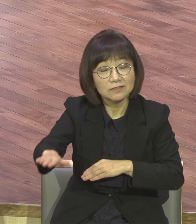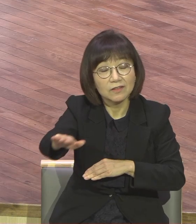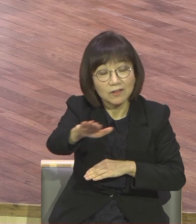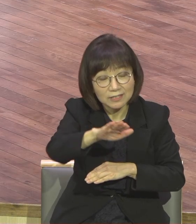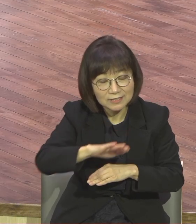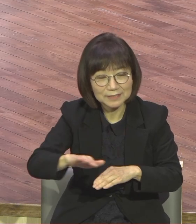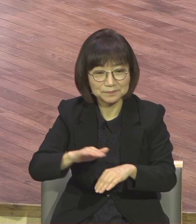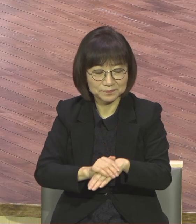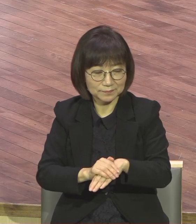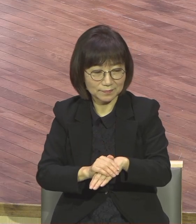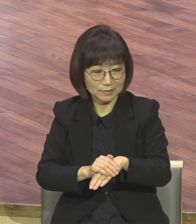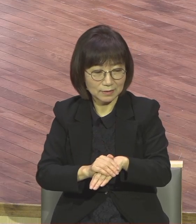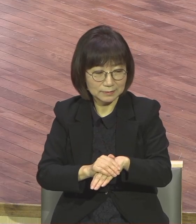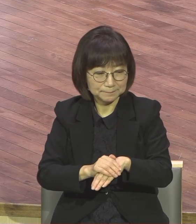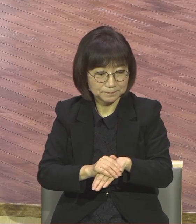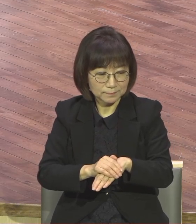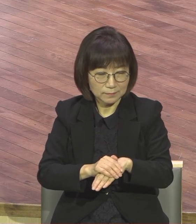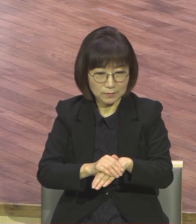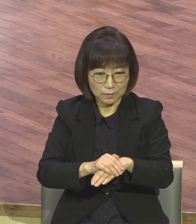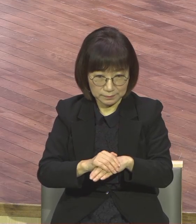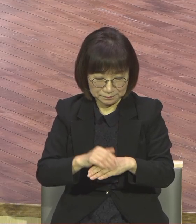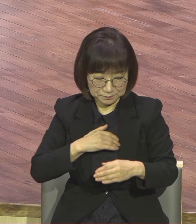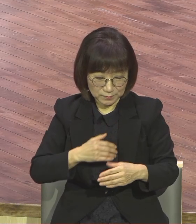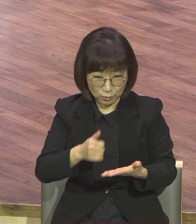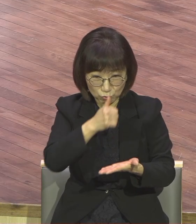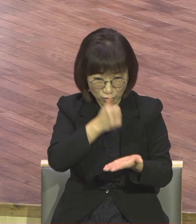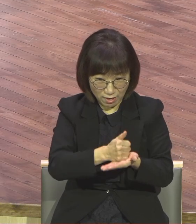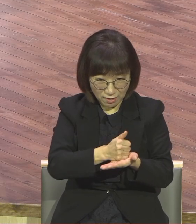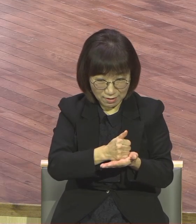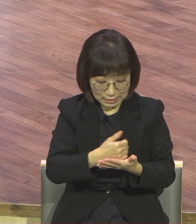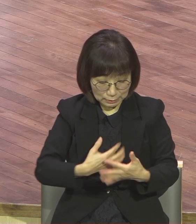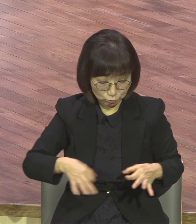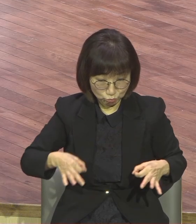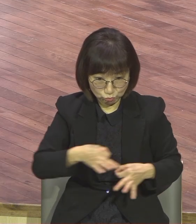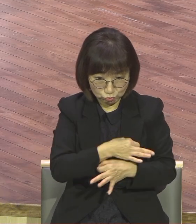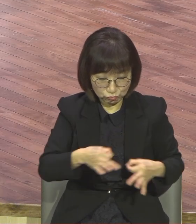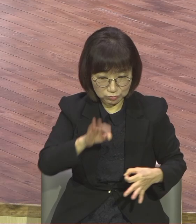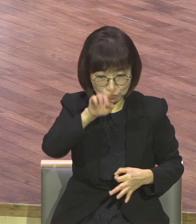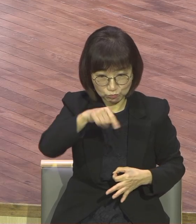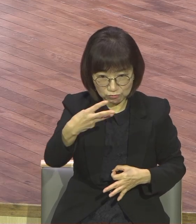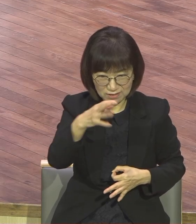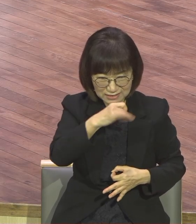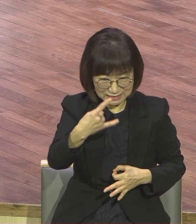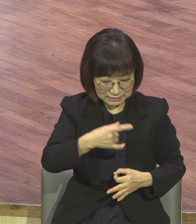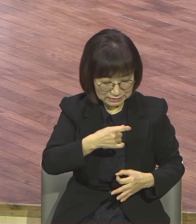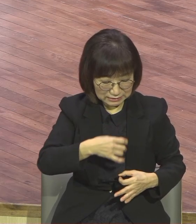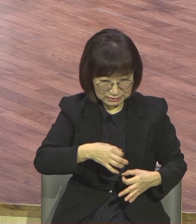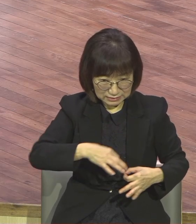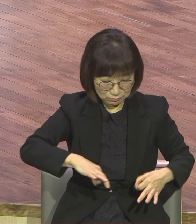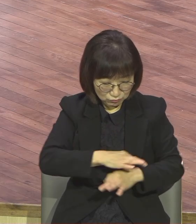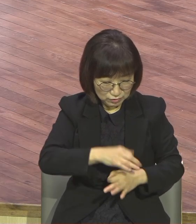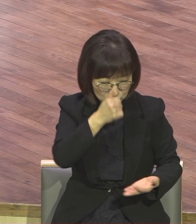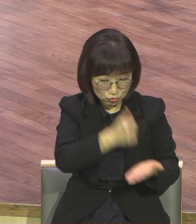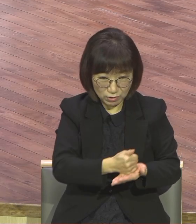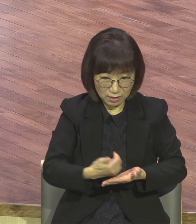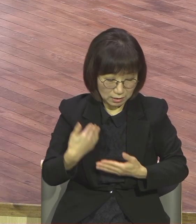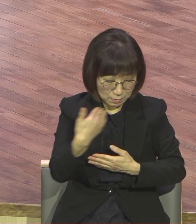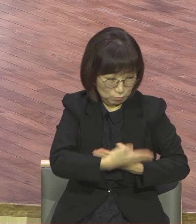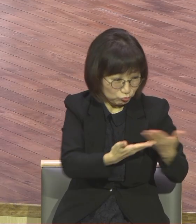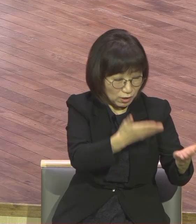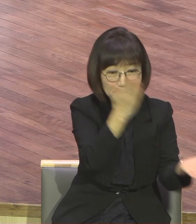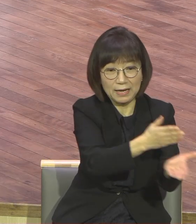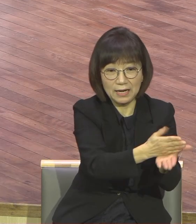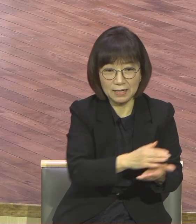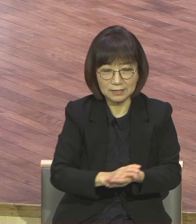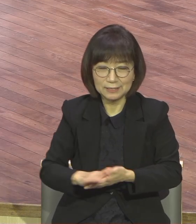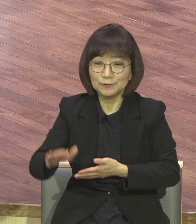불의의 무기로 죄에게 내주지 말고 예수 그리스도의 본을 보여주신 것처럼